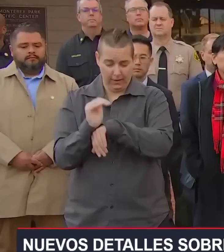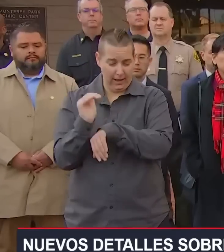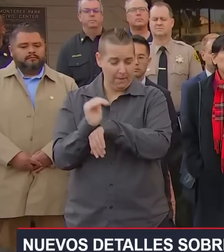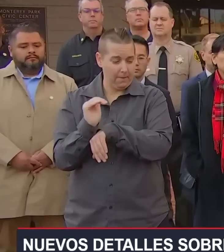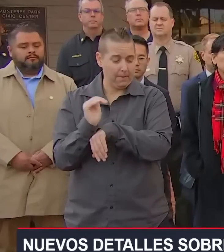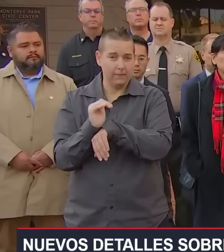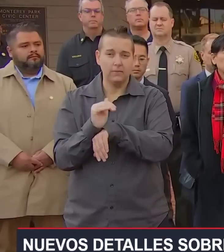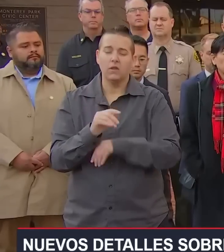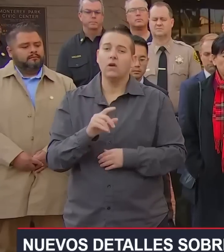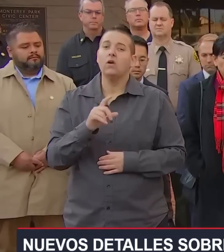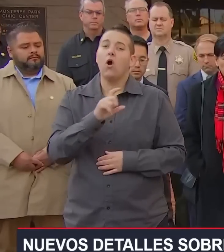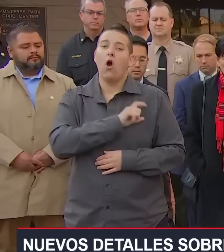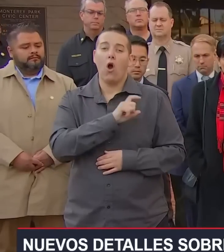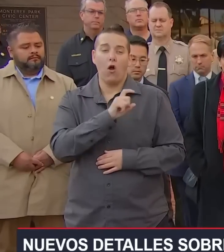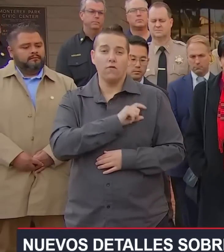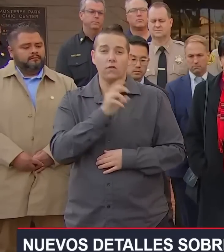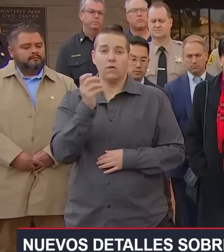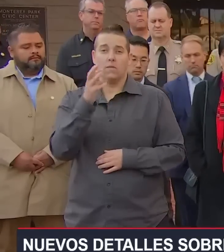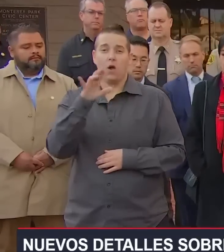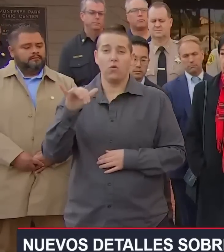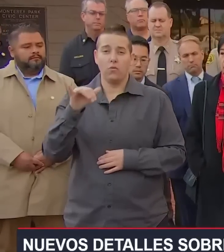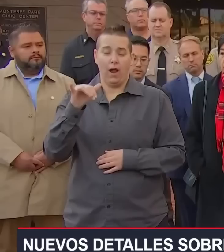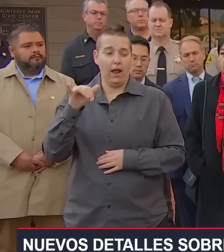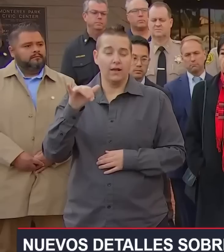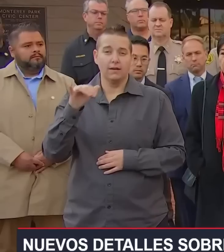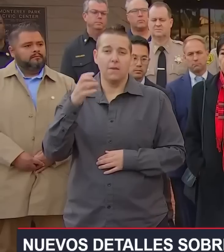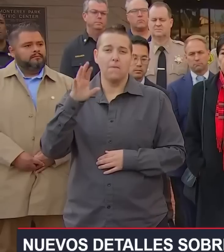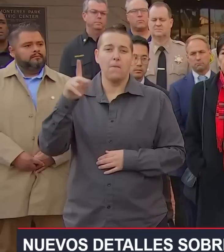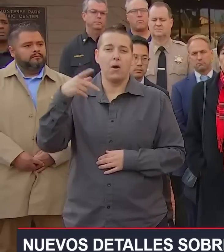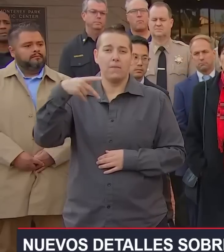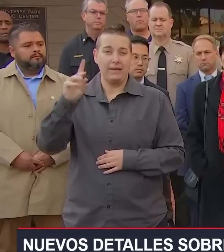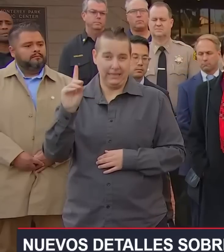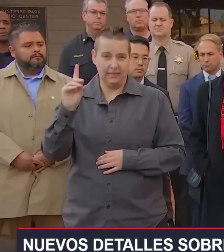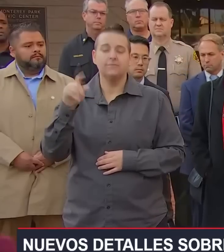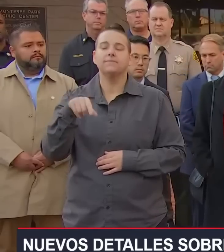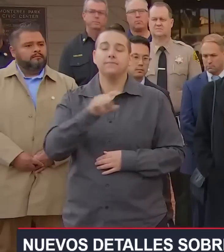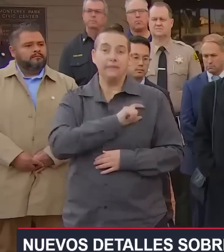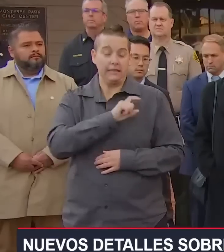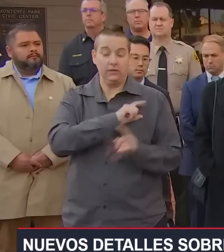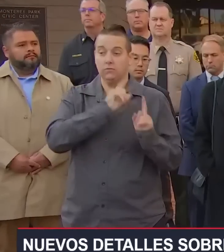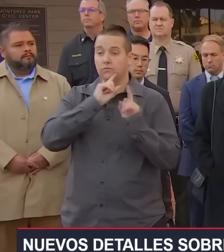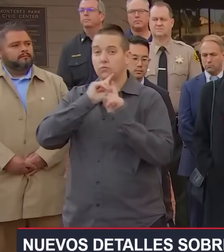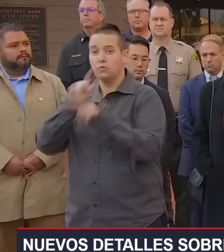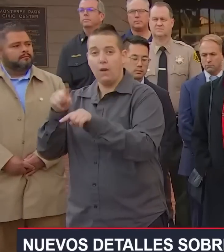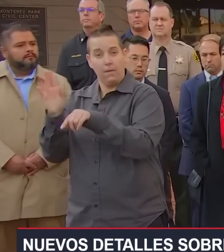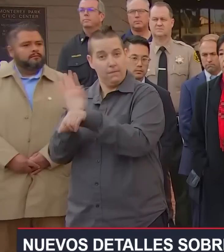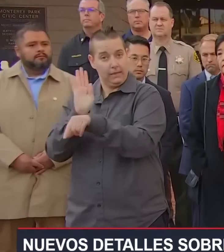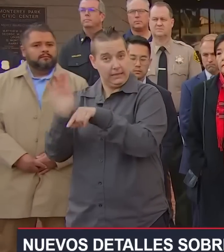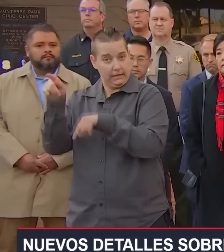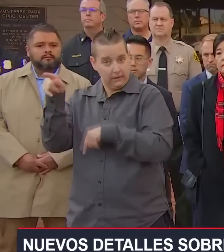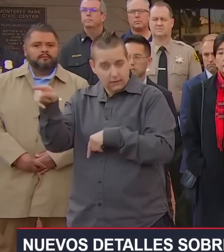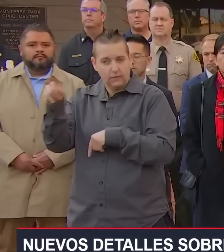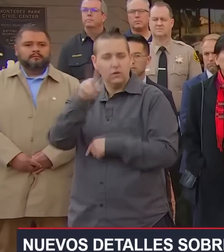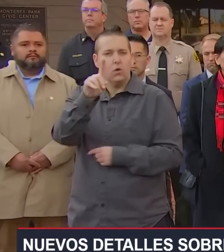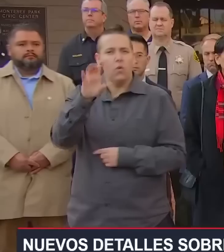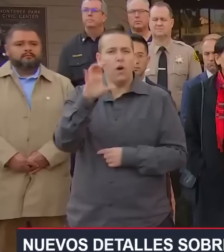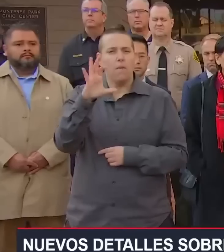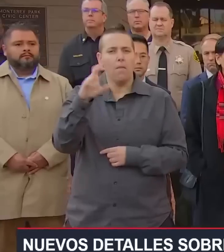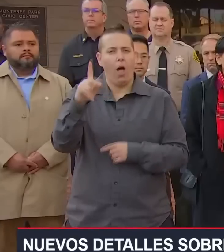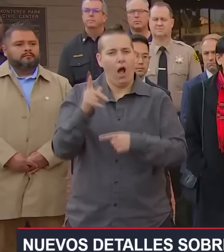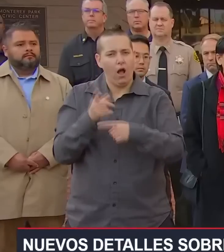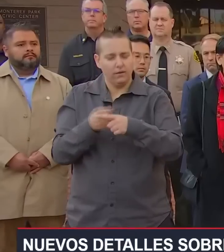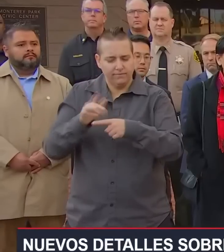22 de enero los funcionarios del departamento de policía de Monterrey Park